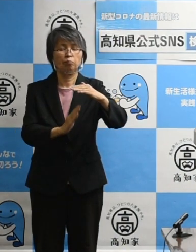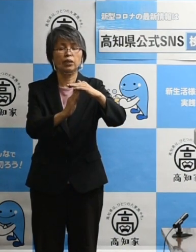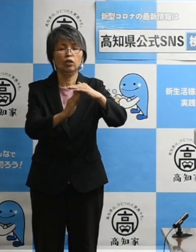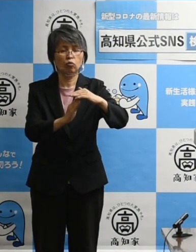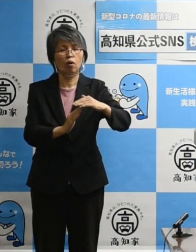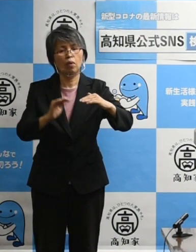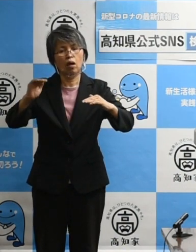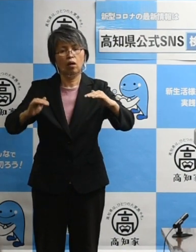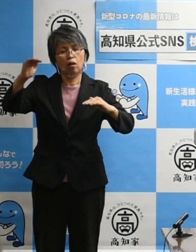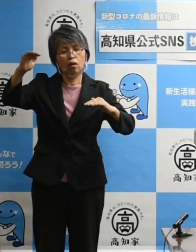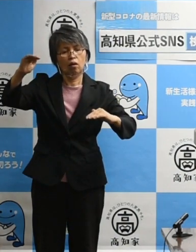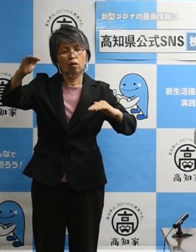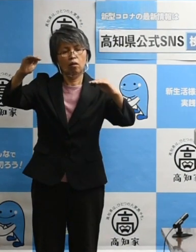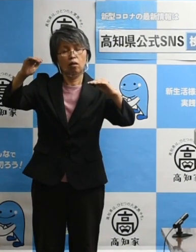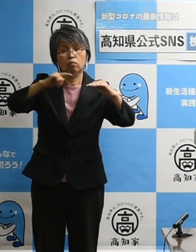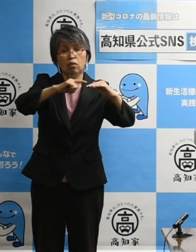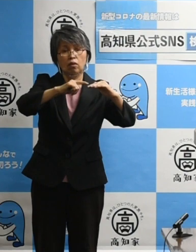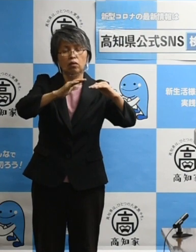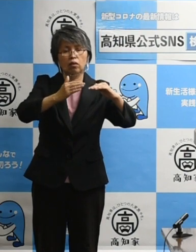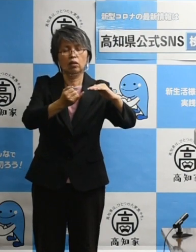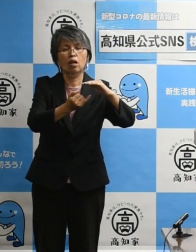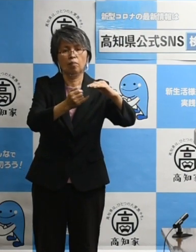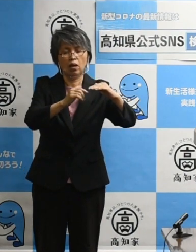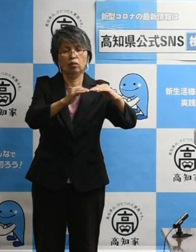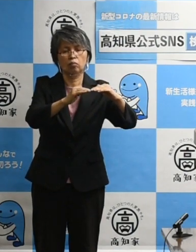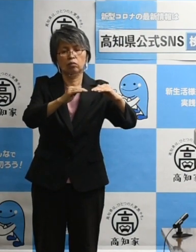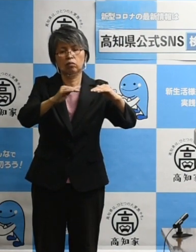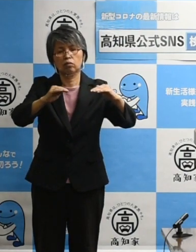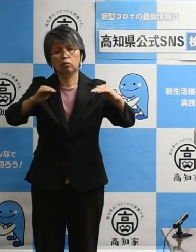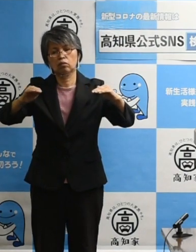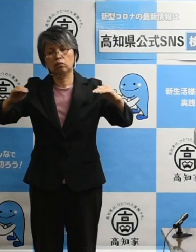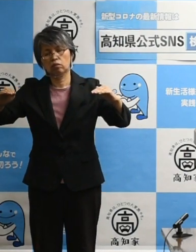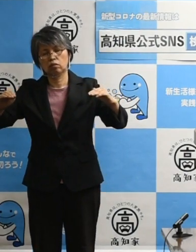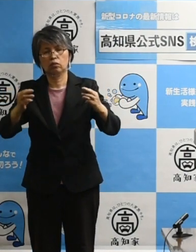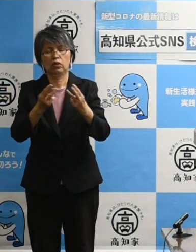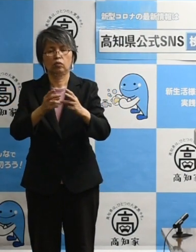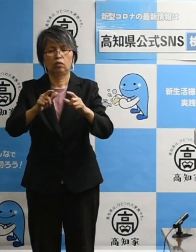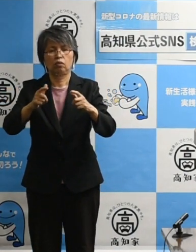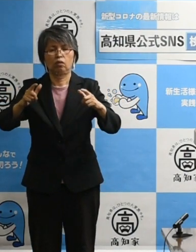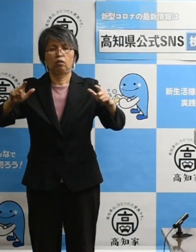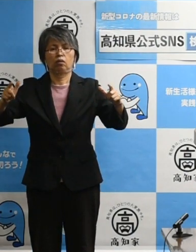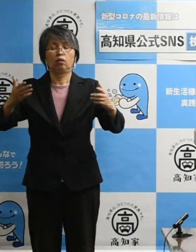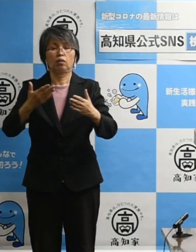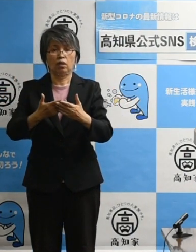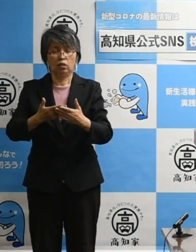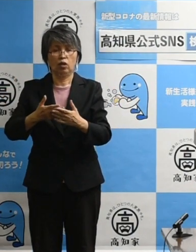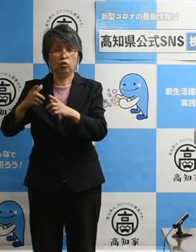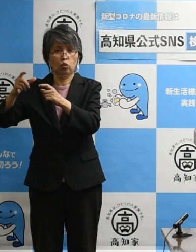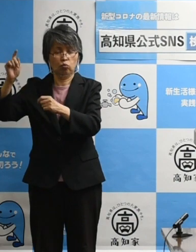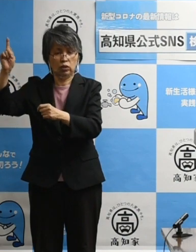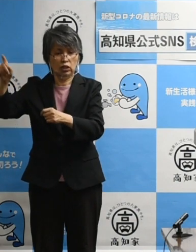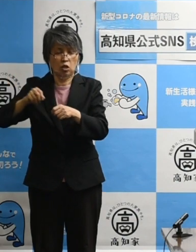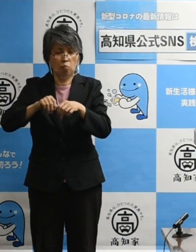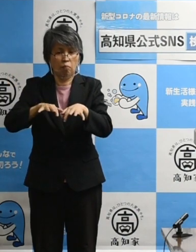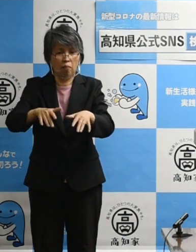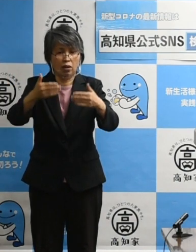ど高くありませんでした。これ非常に、長期間にわたって高水準が続いて、国からもいわゆるまん延防止等の重点措置